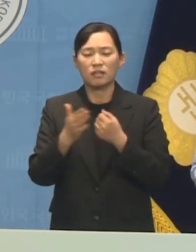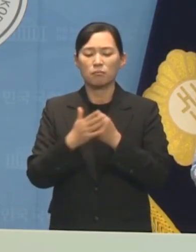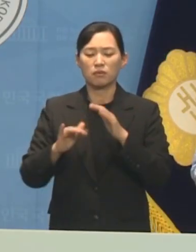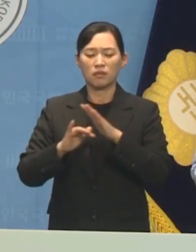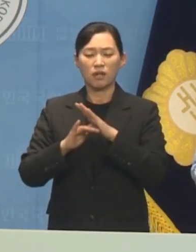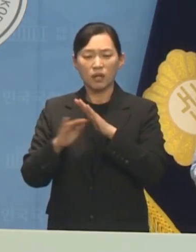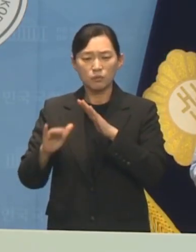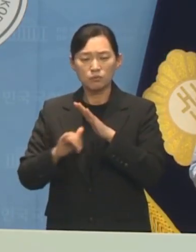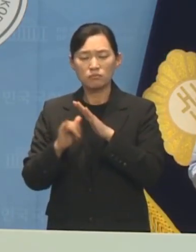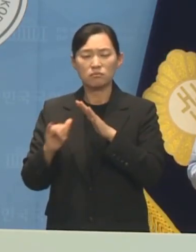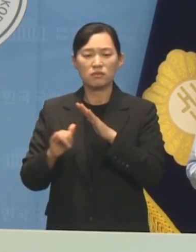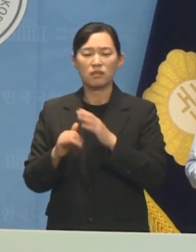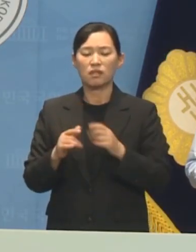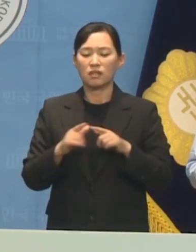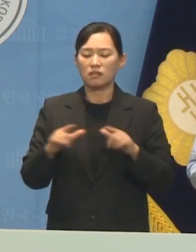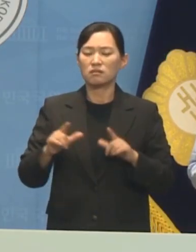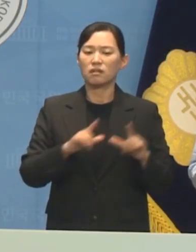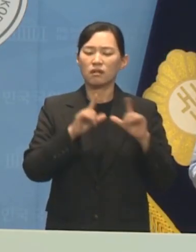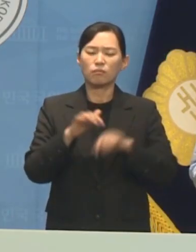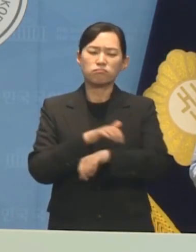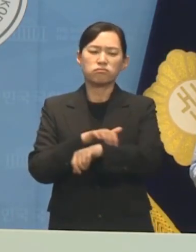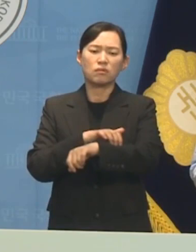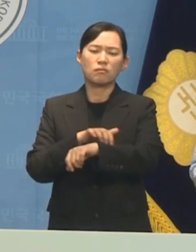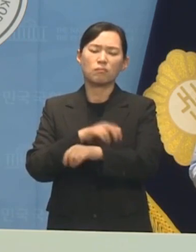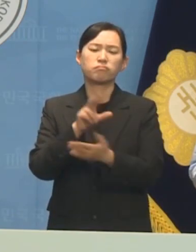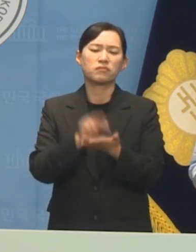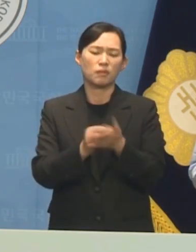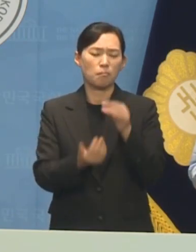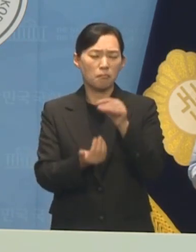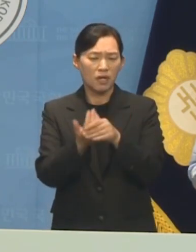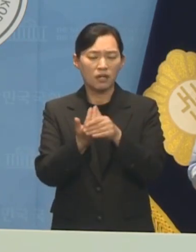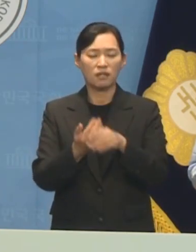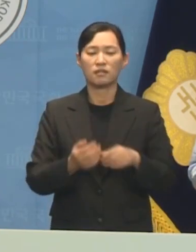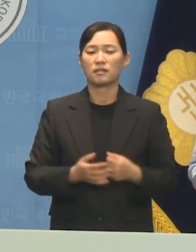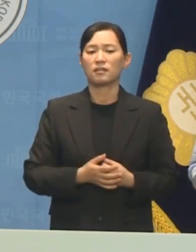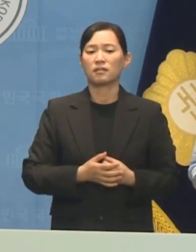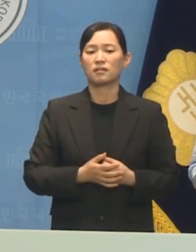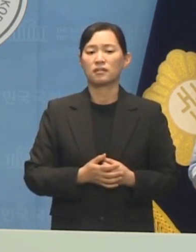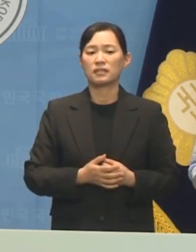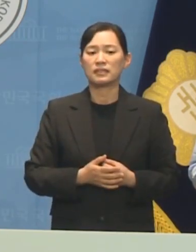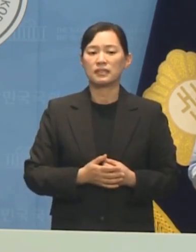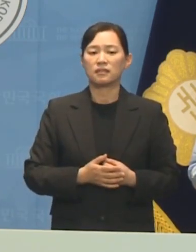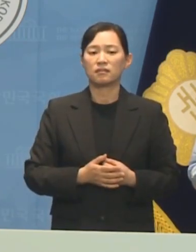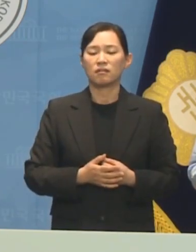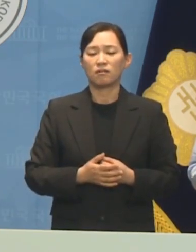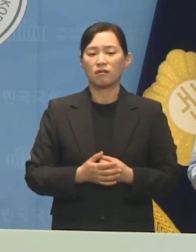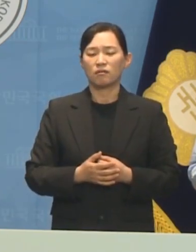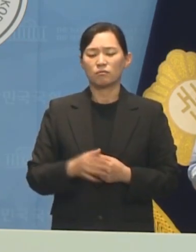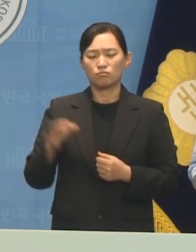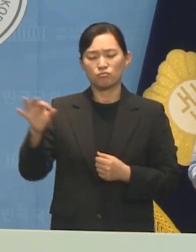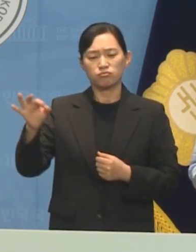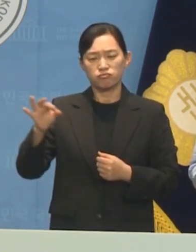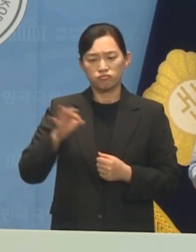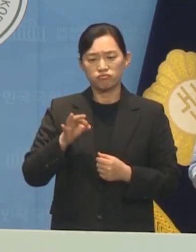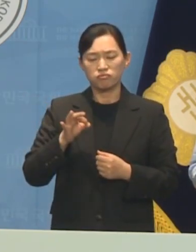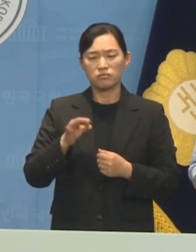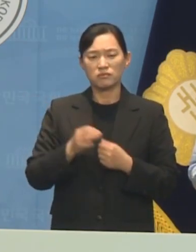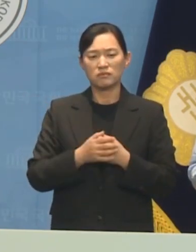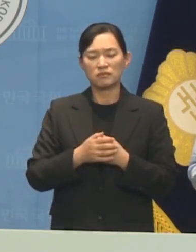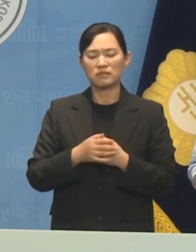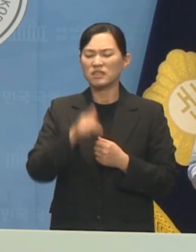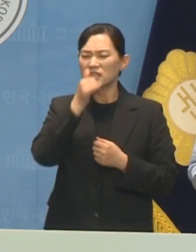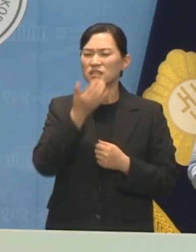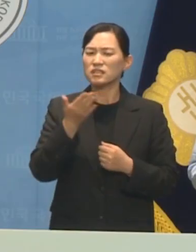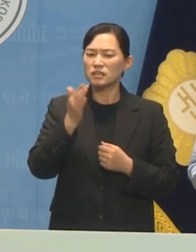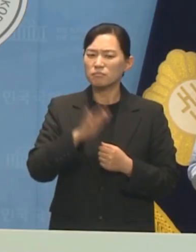가족들의 일상생활에도 여러 가지 불편한 문제가 많습니다. 실비 보전 형식으로 회사가 지급하는 금전은